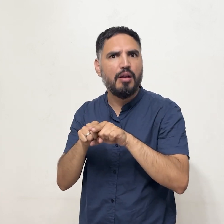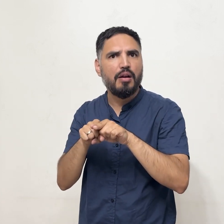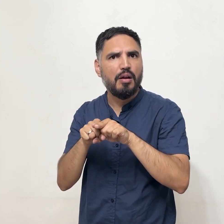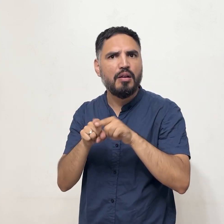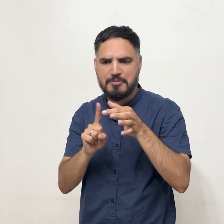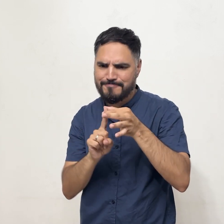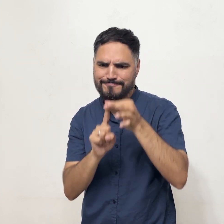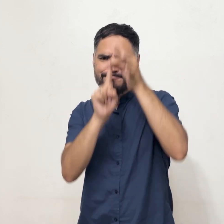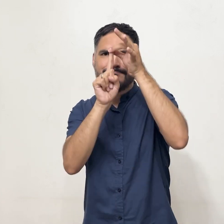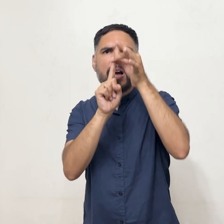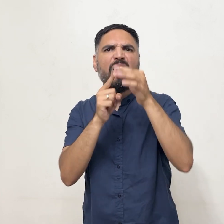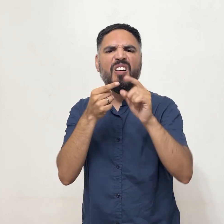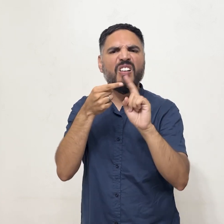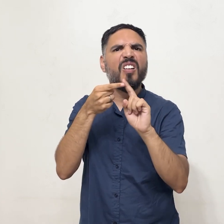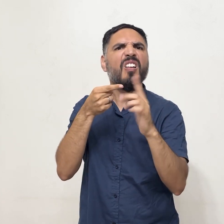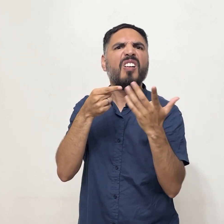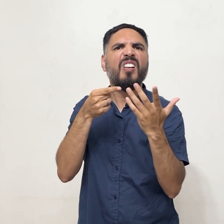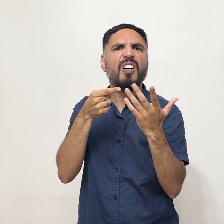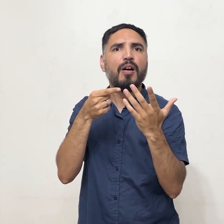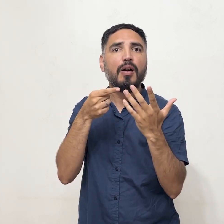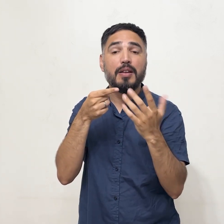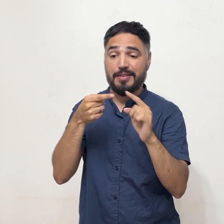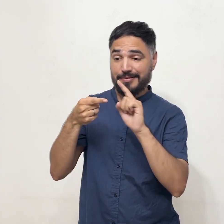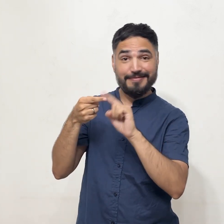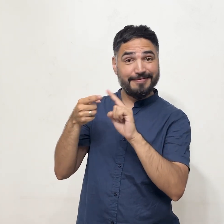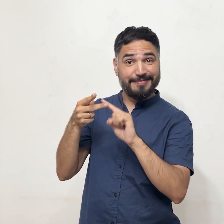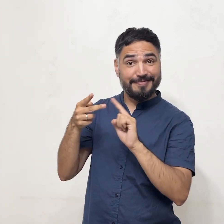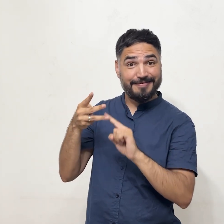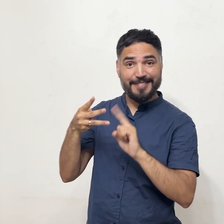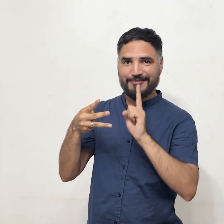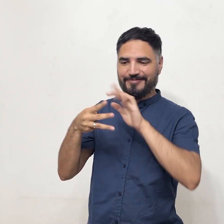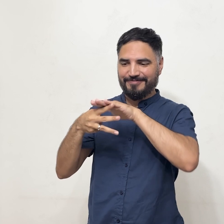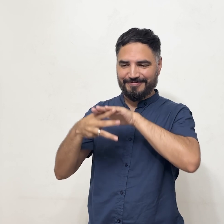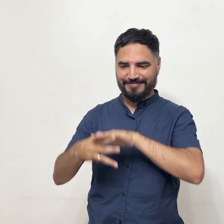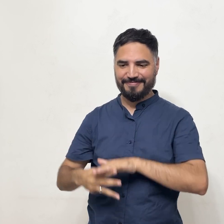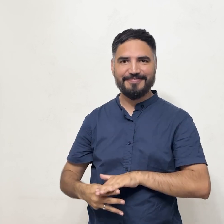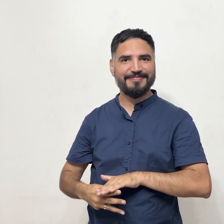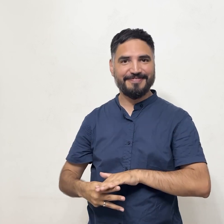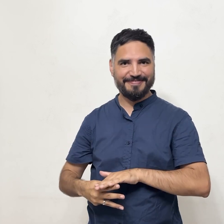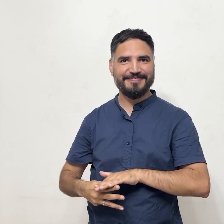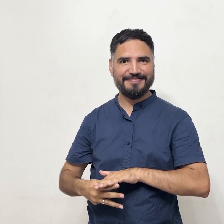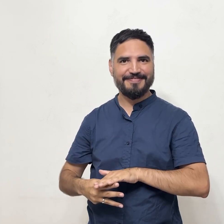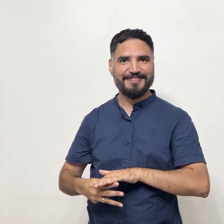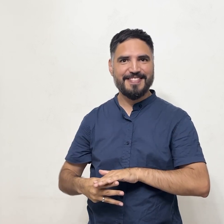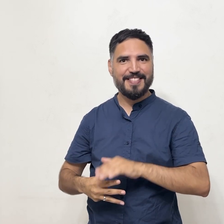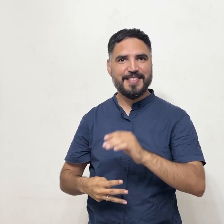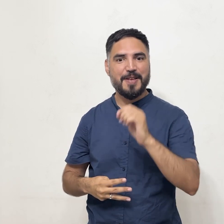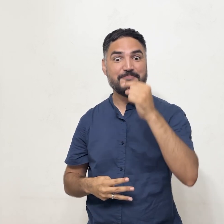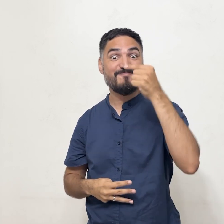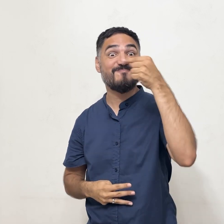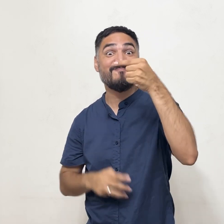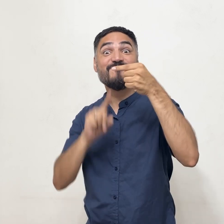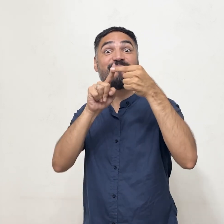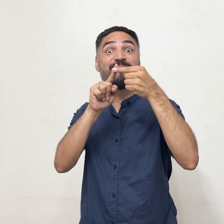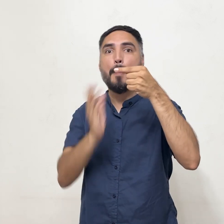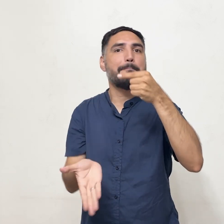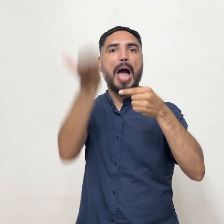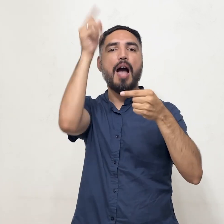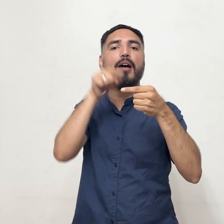sordos respetaban y que se destacaba por encima del orden gramatical. Así que entendí que las tres estructuras mencionadas estaban en un